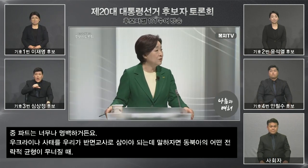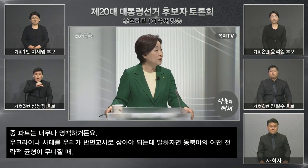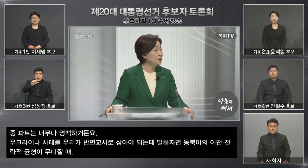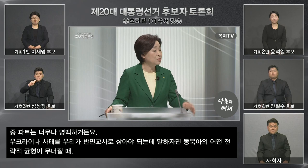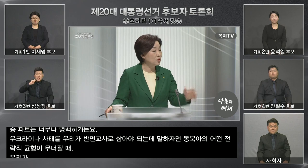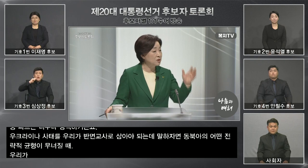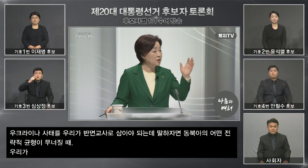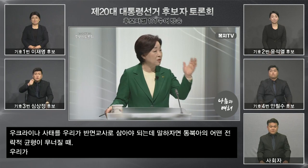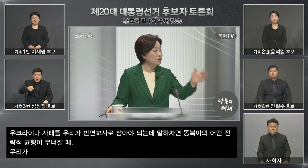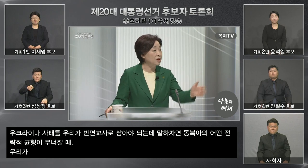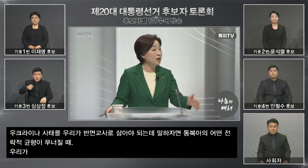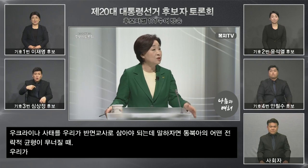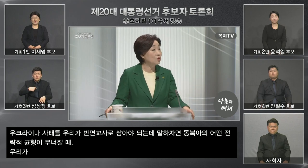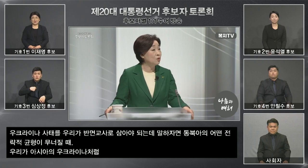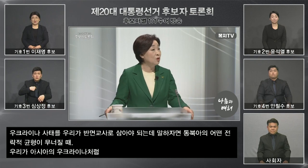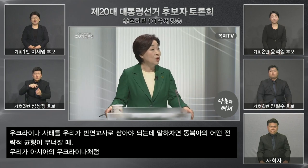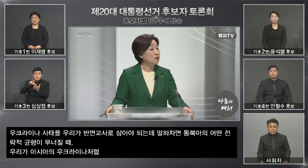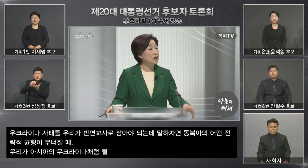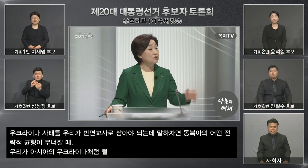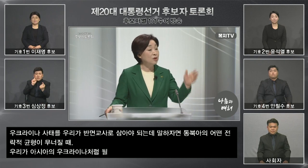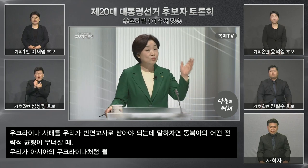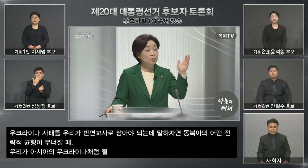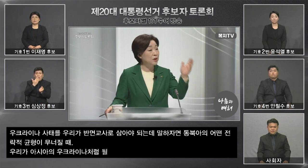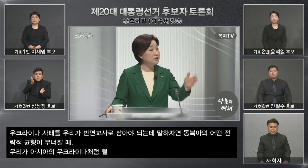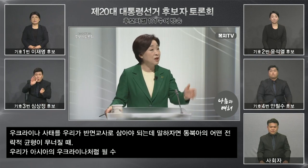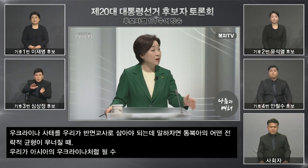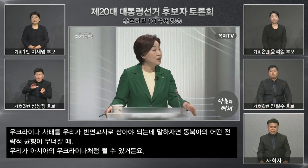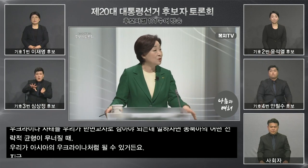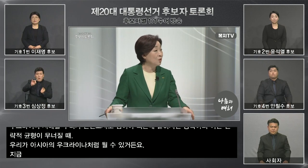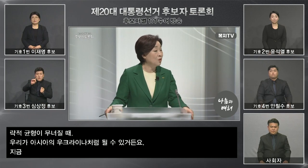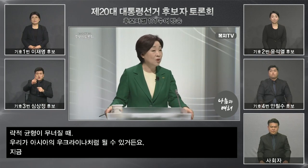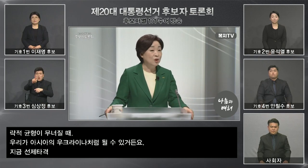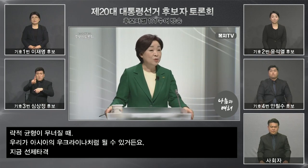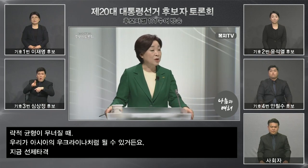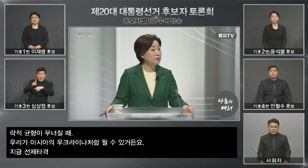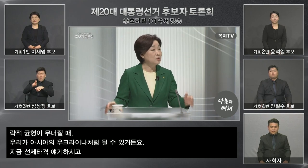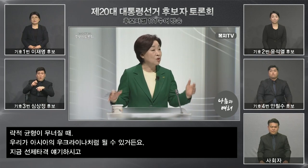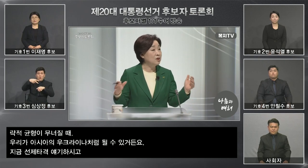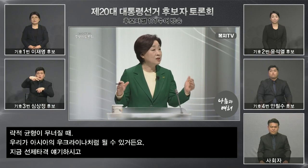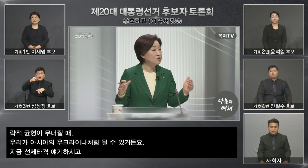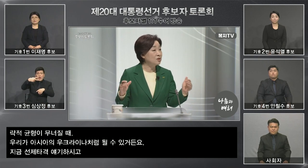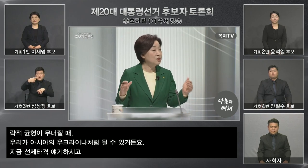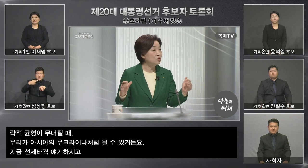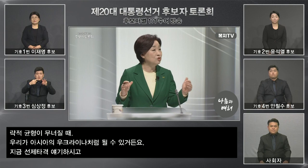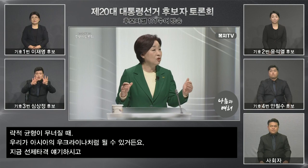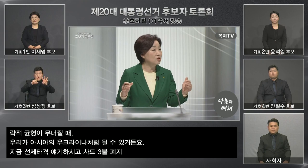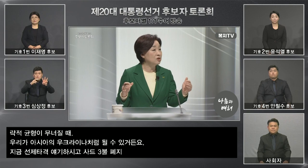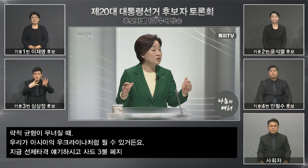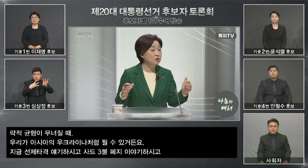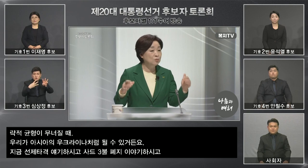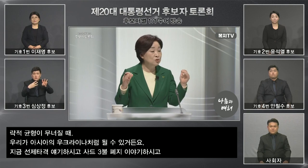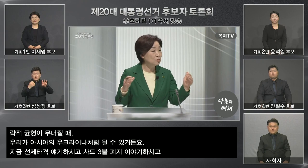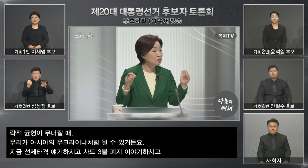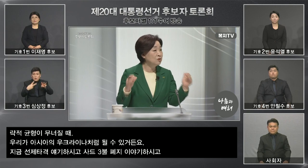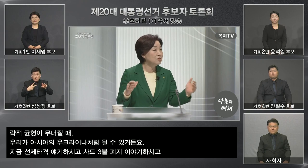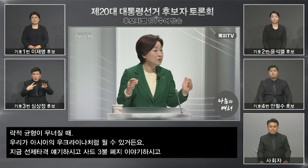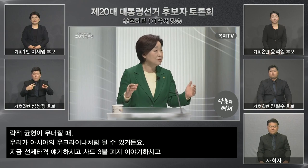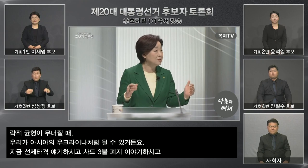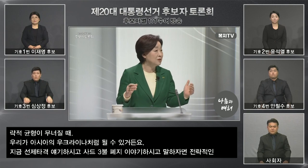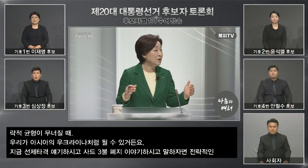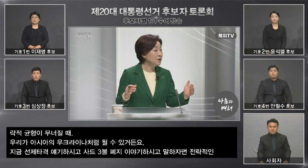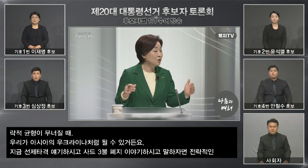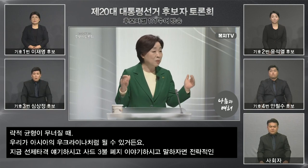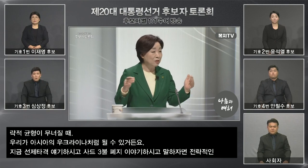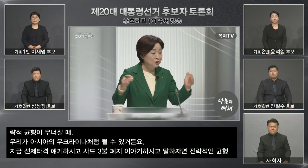수 있거든요. 지금 선제 타격 이야기 하시고 사드 산불 폐지 이야기 하시고 말하자면 전략적인 균형을 근본적으로